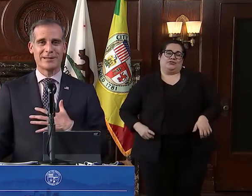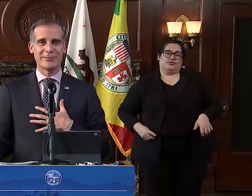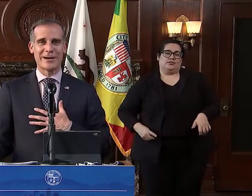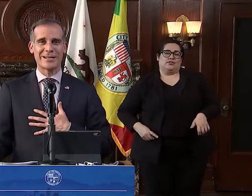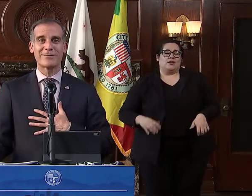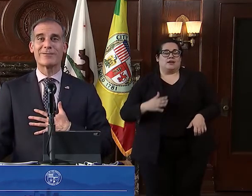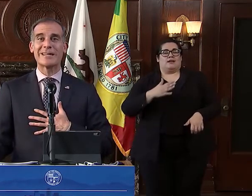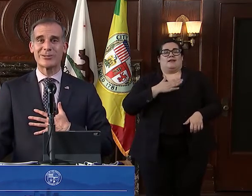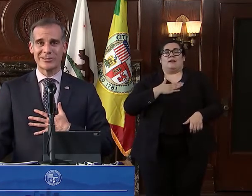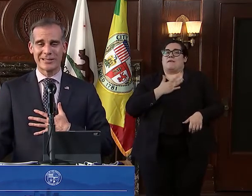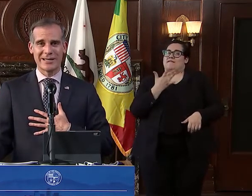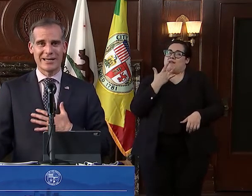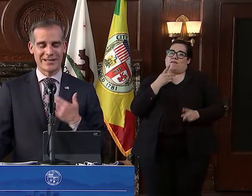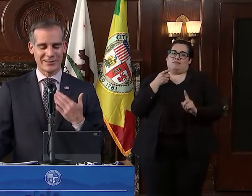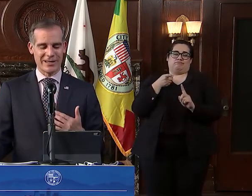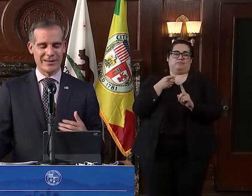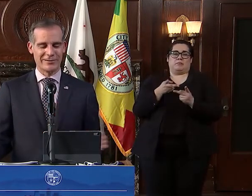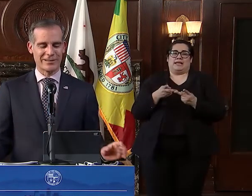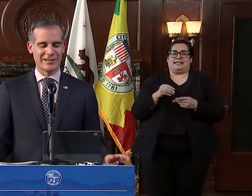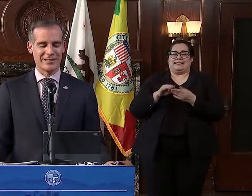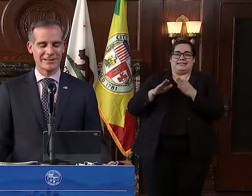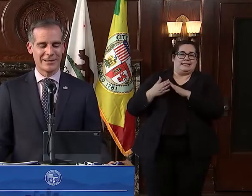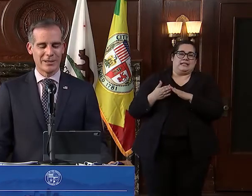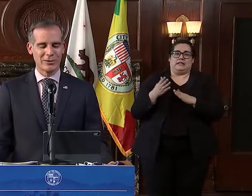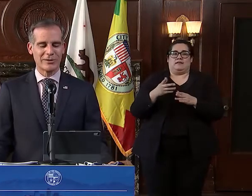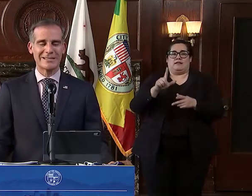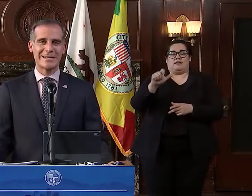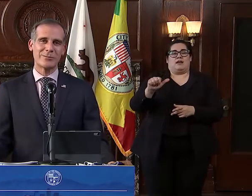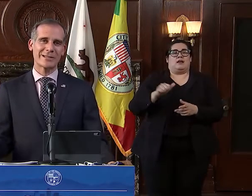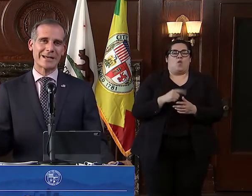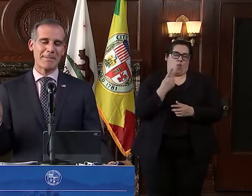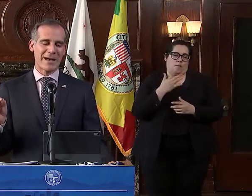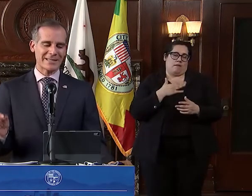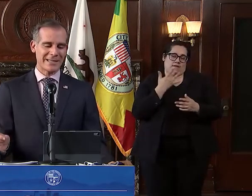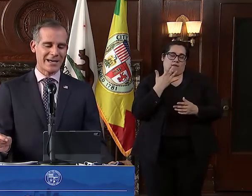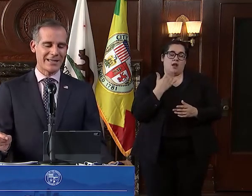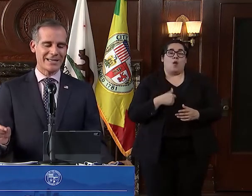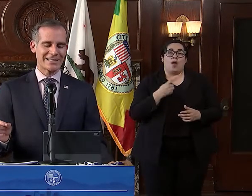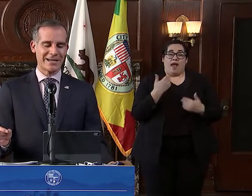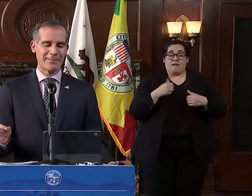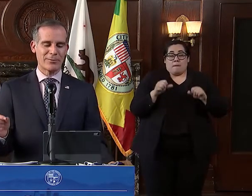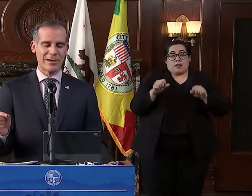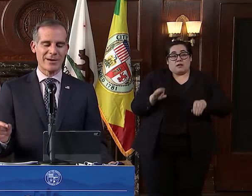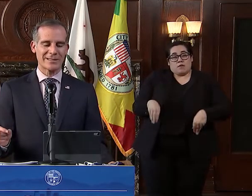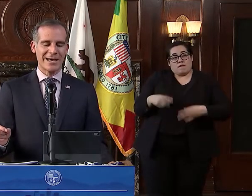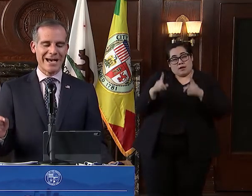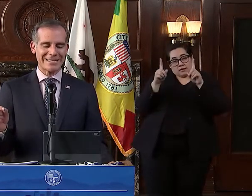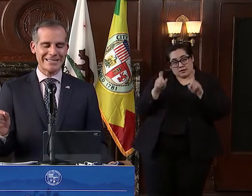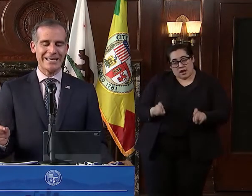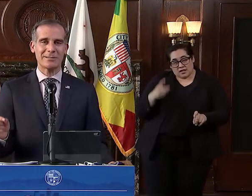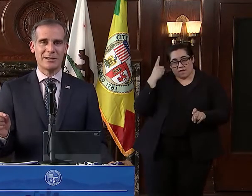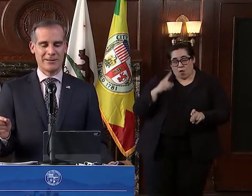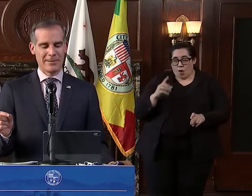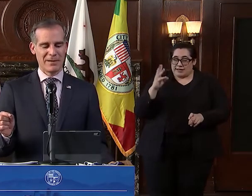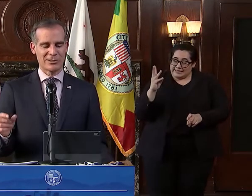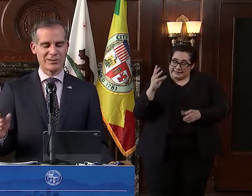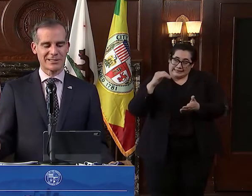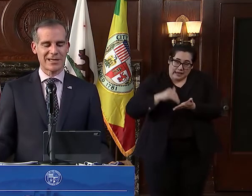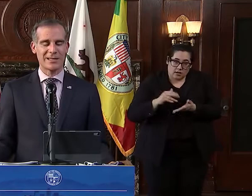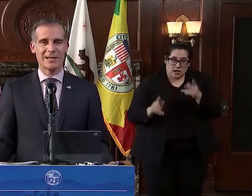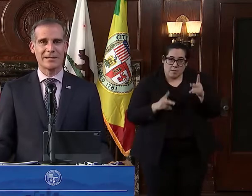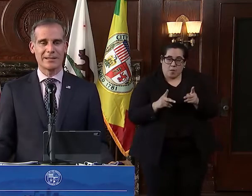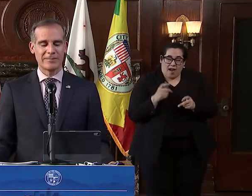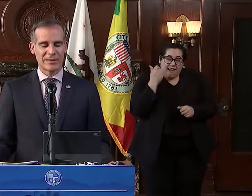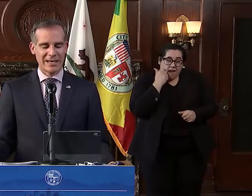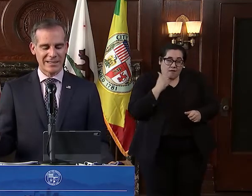de mis lugares favoritos en la ciudad de Los Ángeles, donde tenemos la capacidad de hacerle pruebas a 6,000 personas